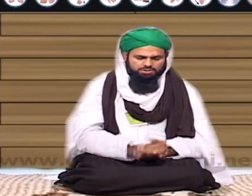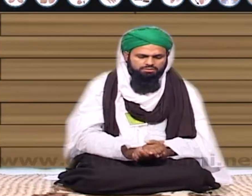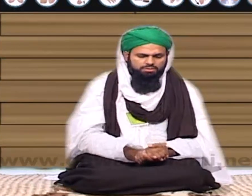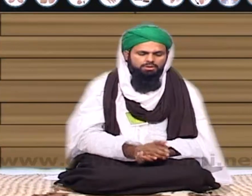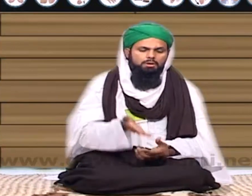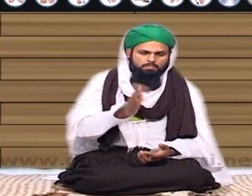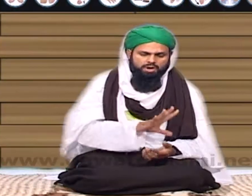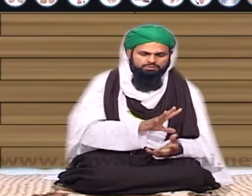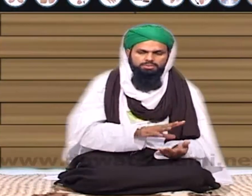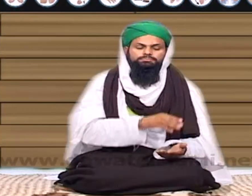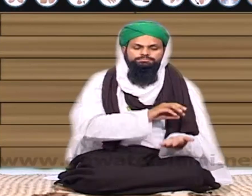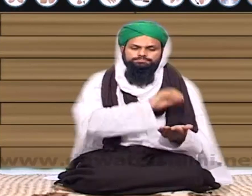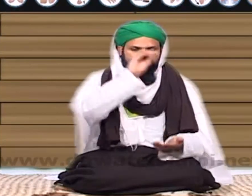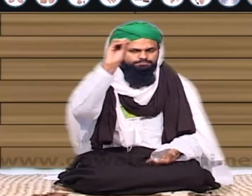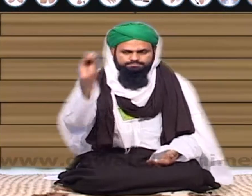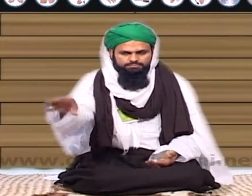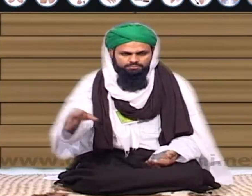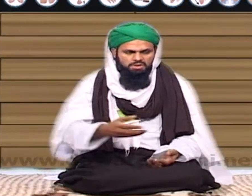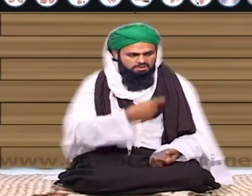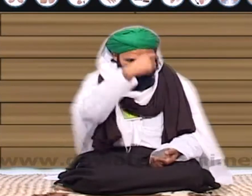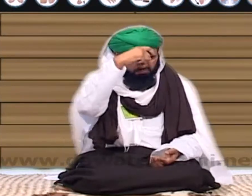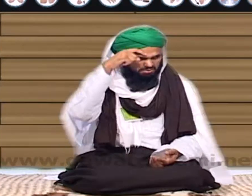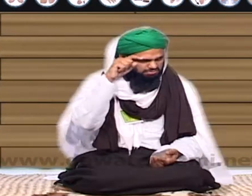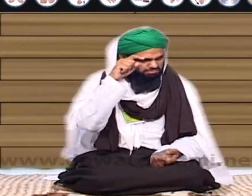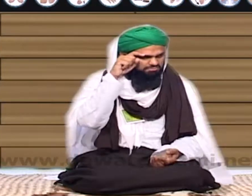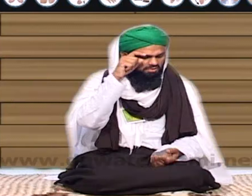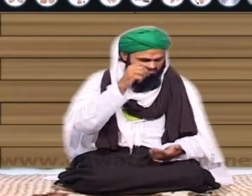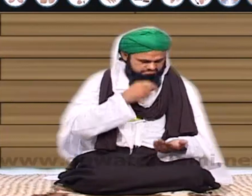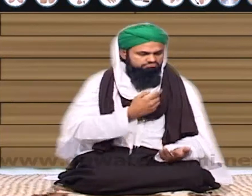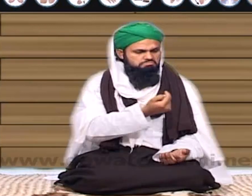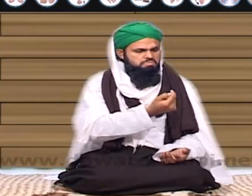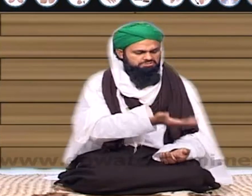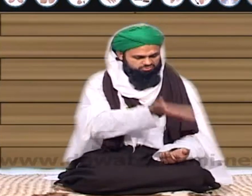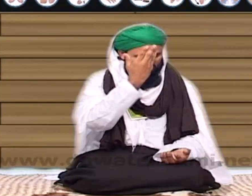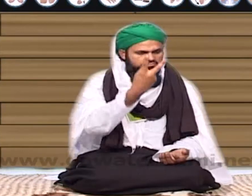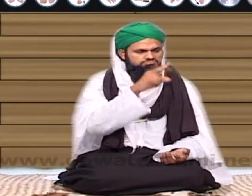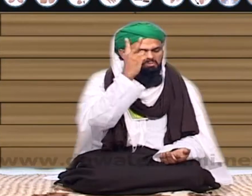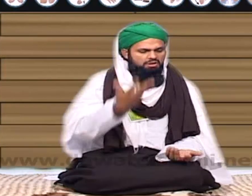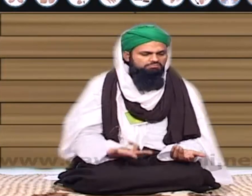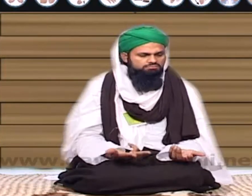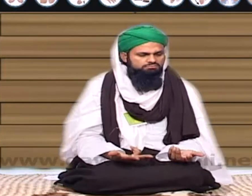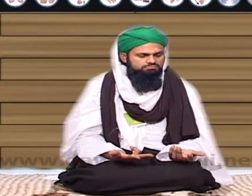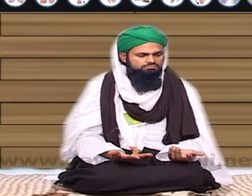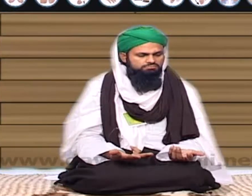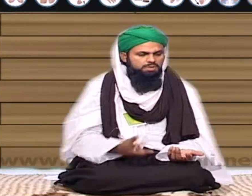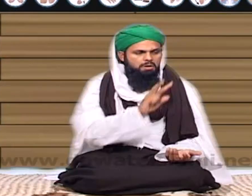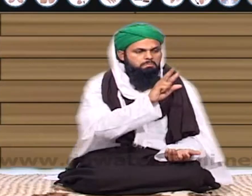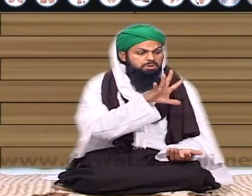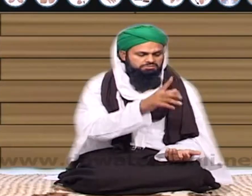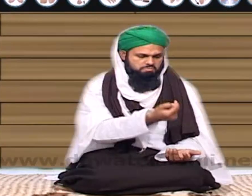اوپر بھروسہ کر دیا، پھر پہنچا دیا، پھر وہ اکڑ جاتا ہے، پسینہ بہا کر دکھاتا اس کو، گرمی ہے، فلاں ہے، اتنا ہوگا، 25